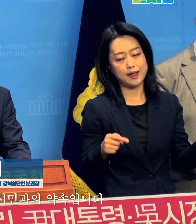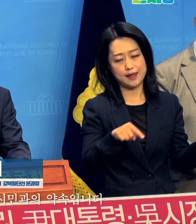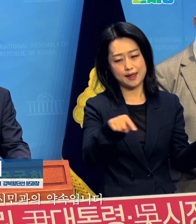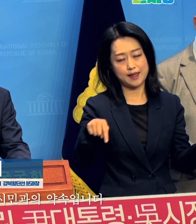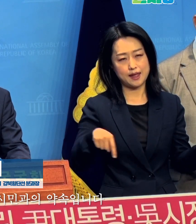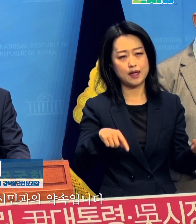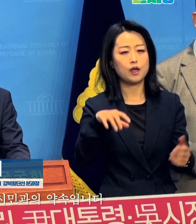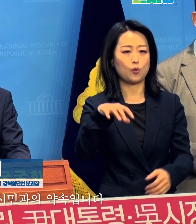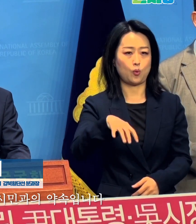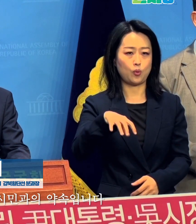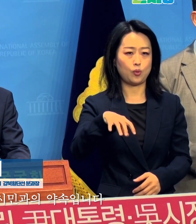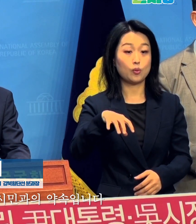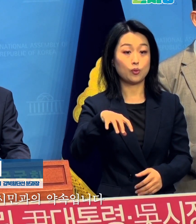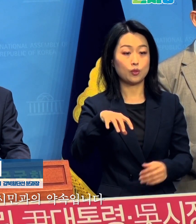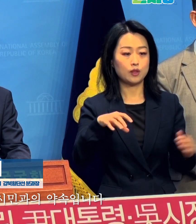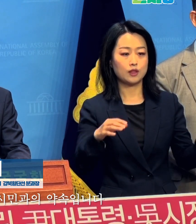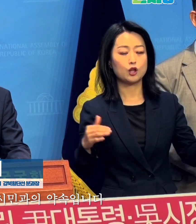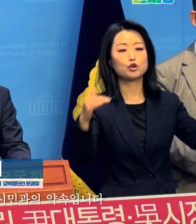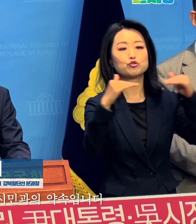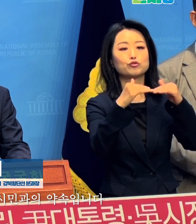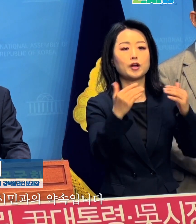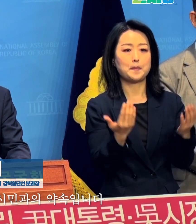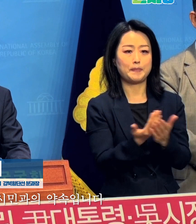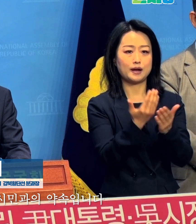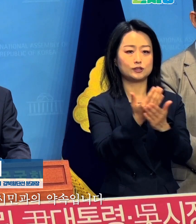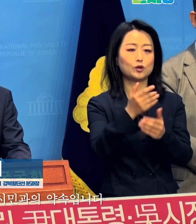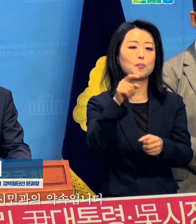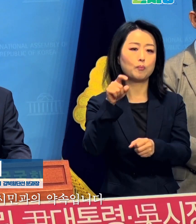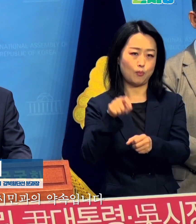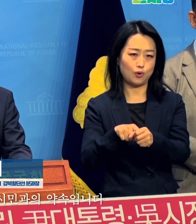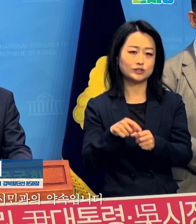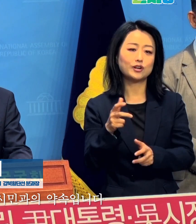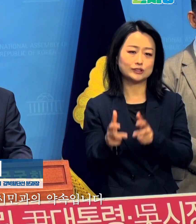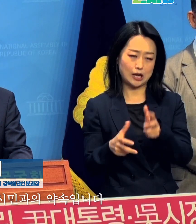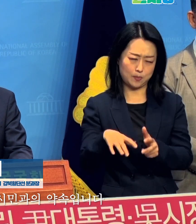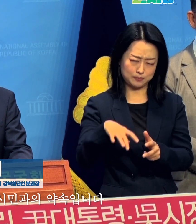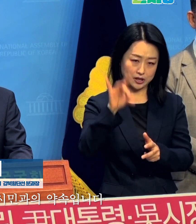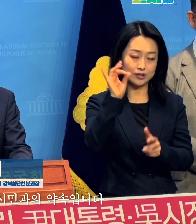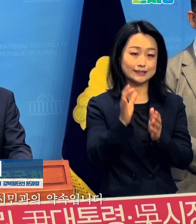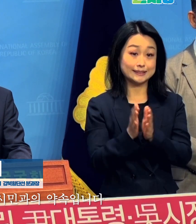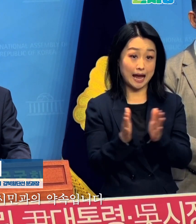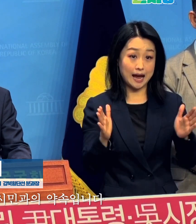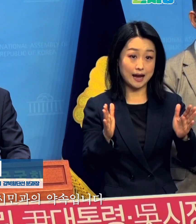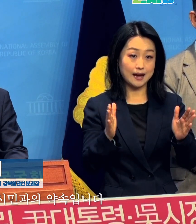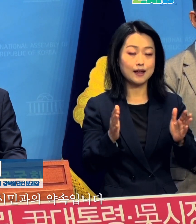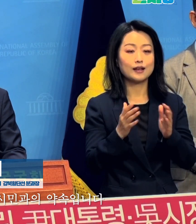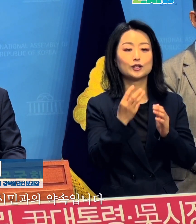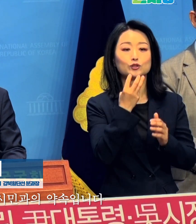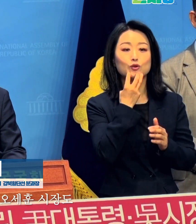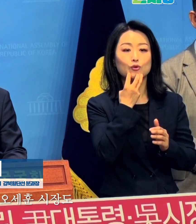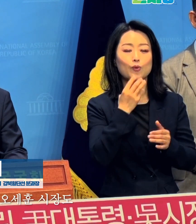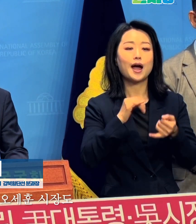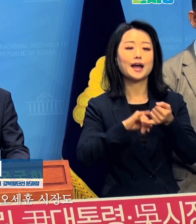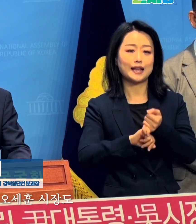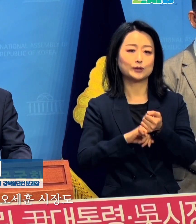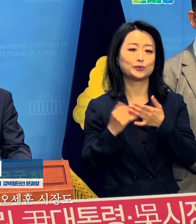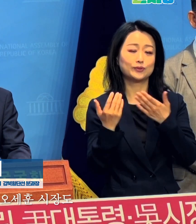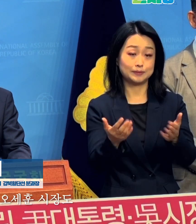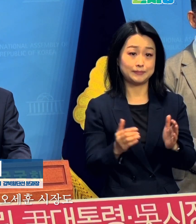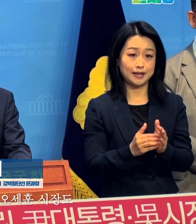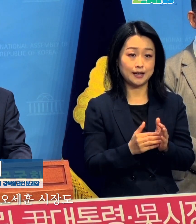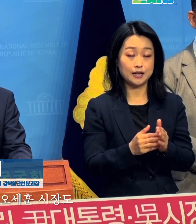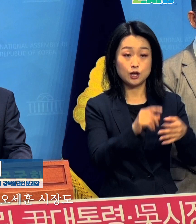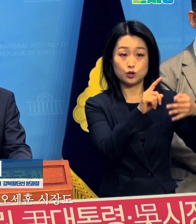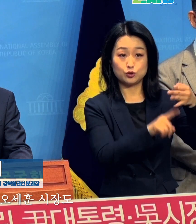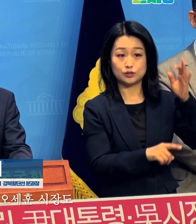균형발전 차원에서 시작한 시민과의 약속입니다. 특히